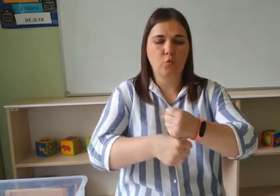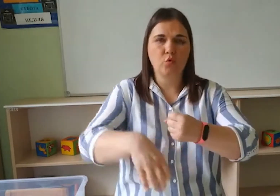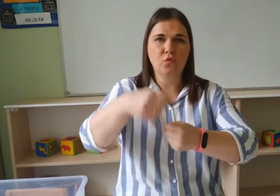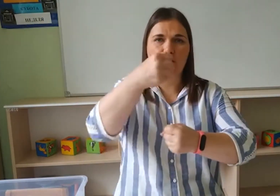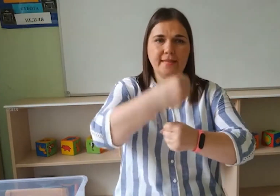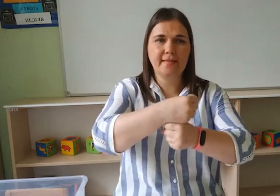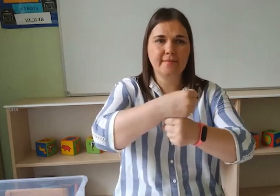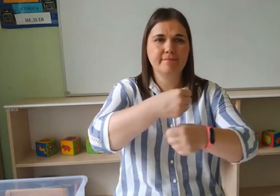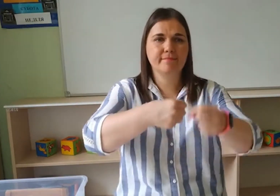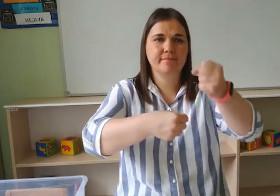Будувати.